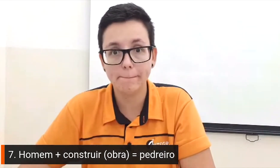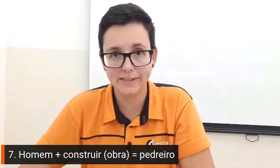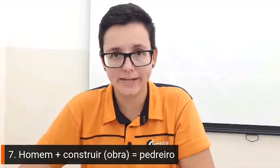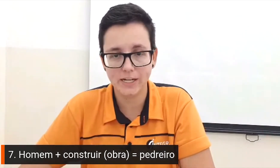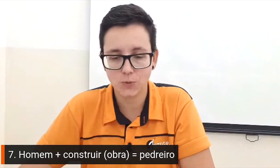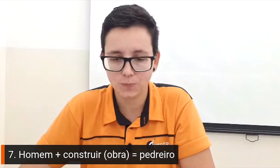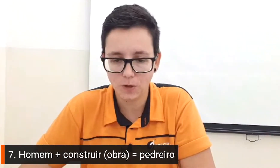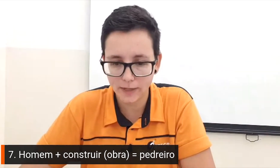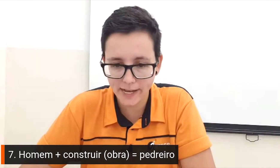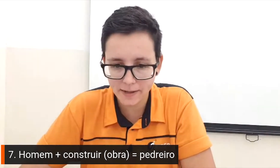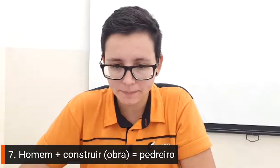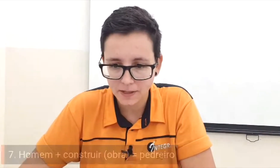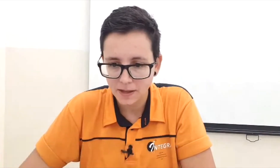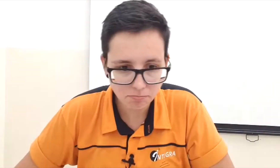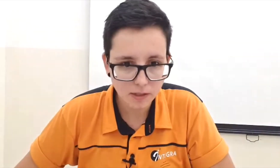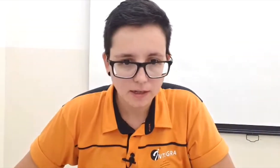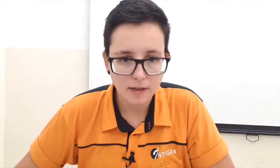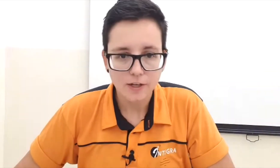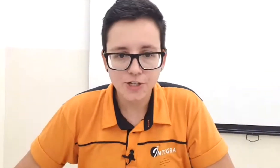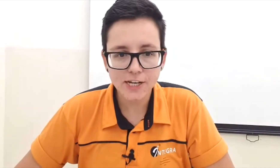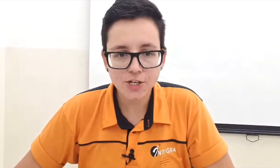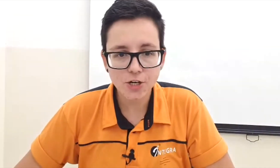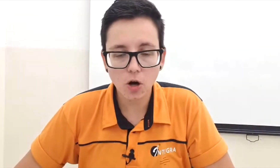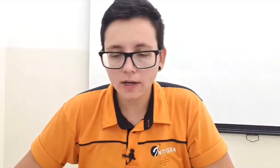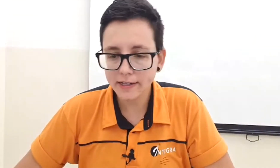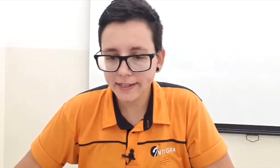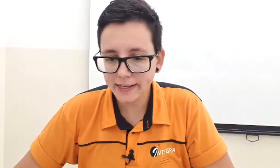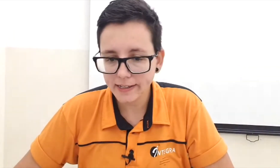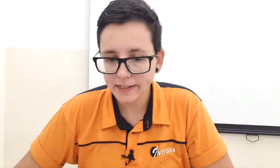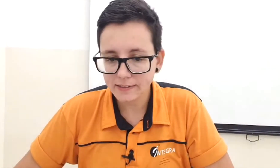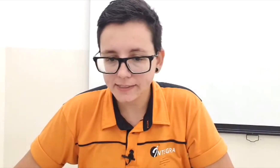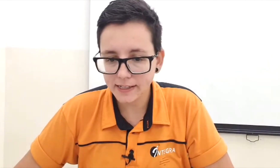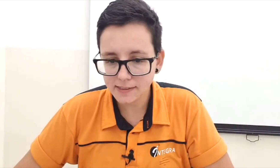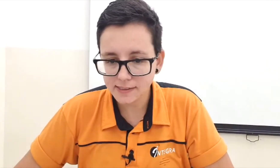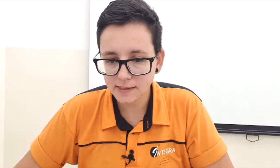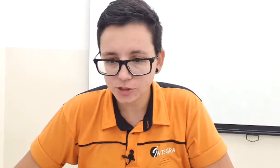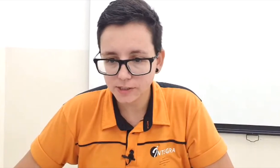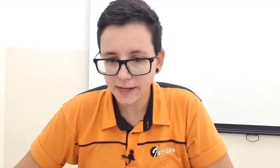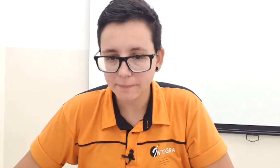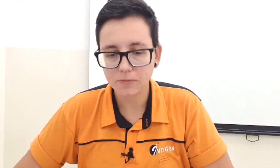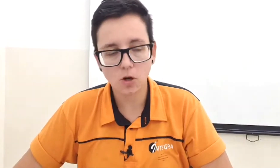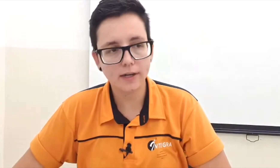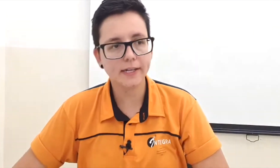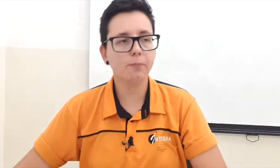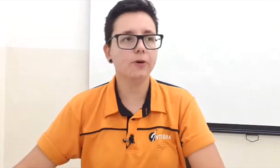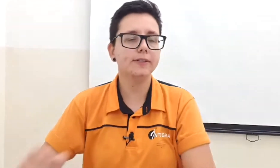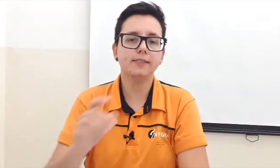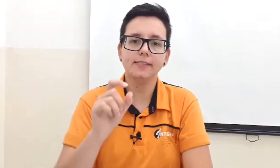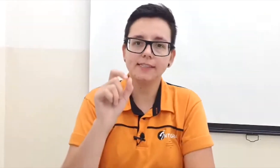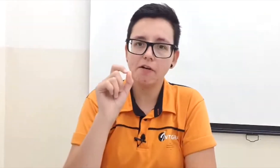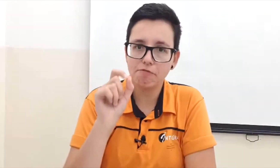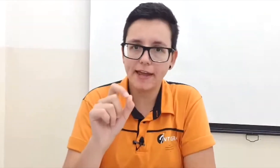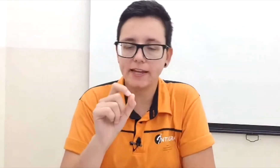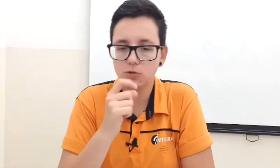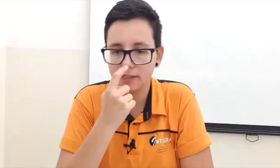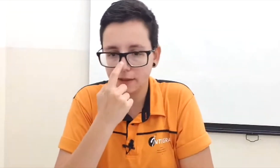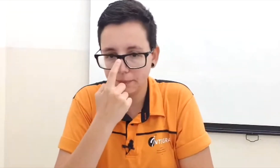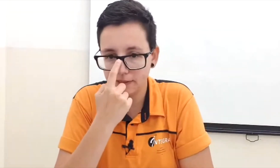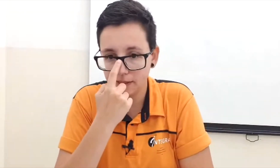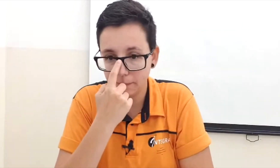pedreiro, ok? Gente, olha que interessante, né? Olha que importante. Você está vendo, você está